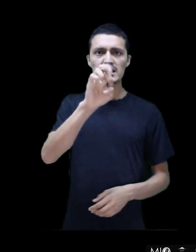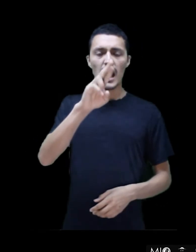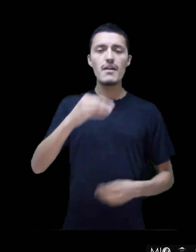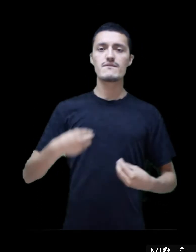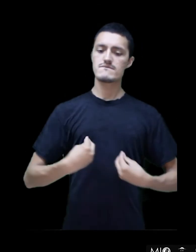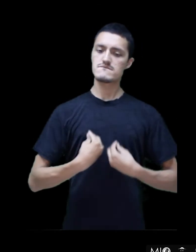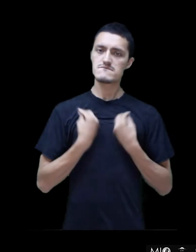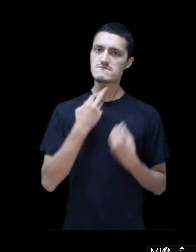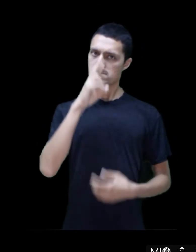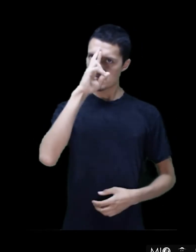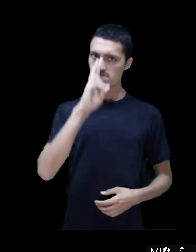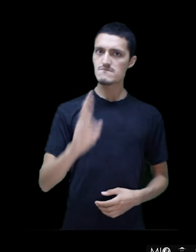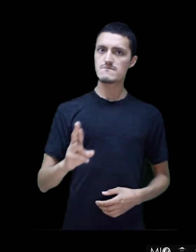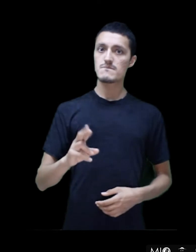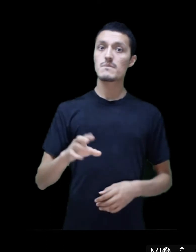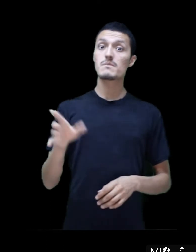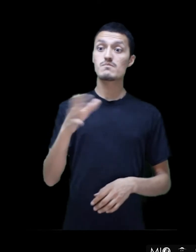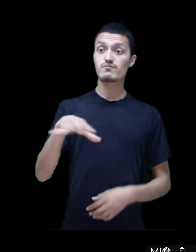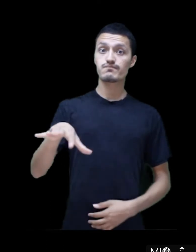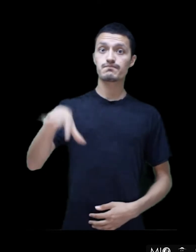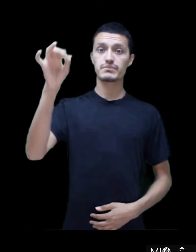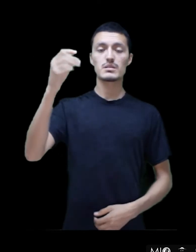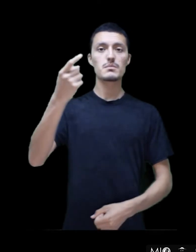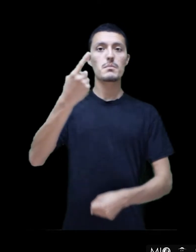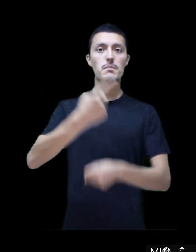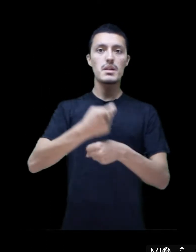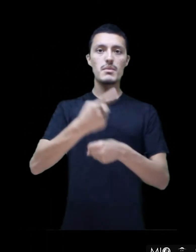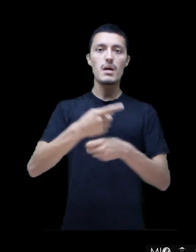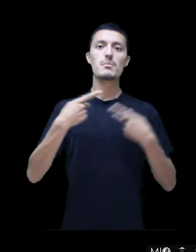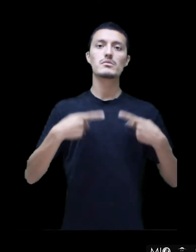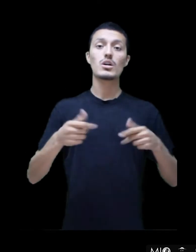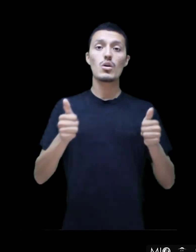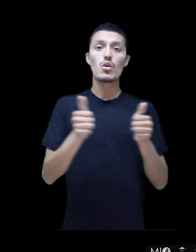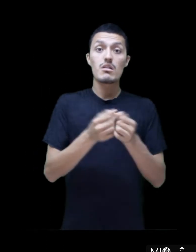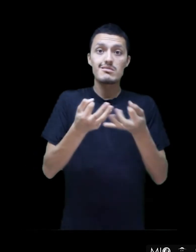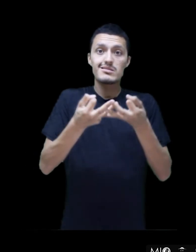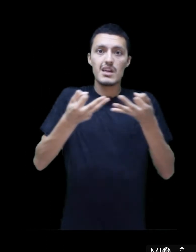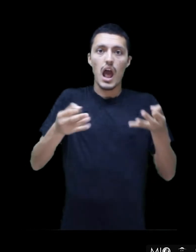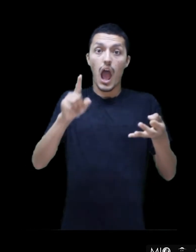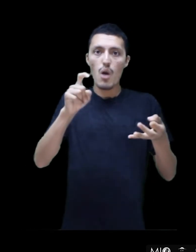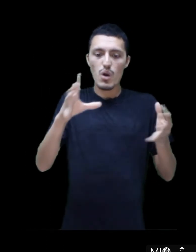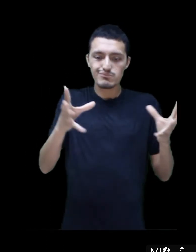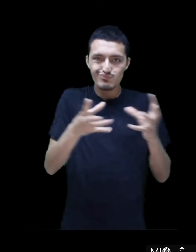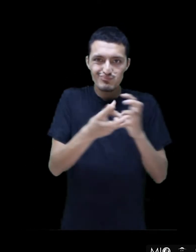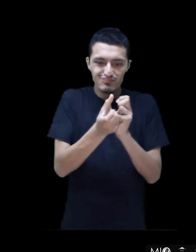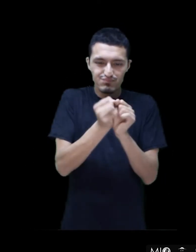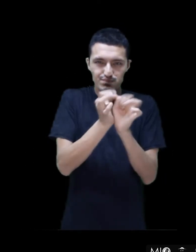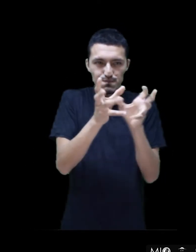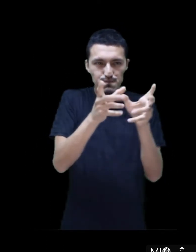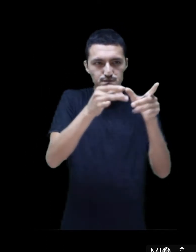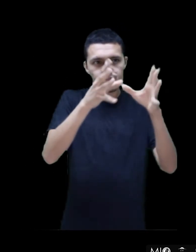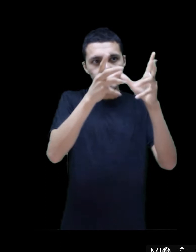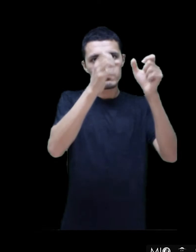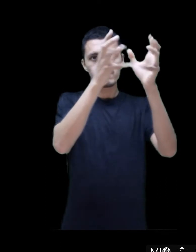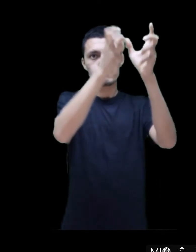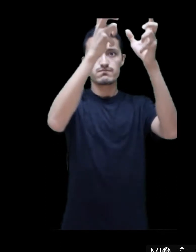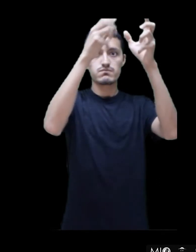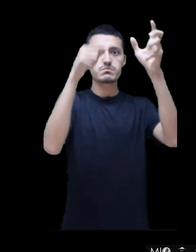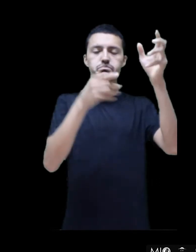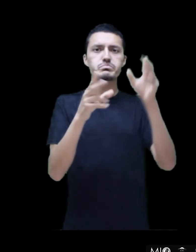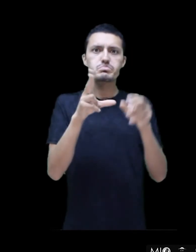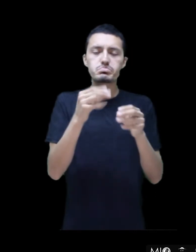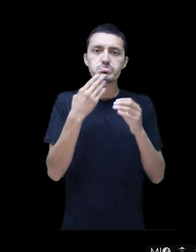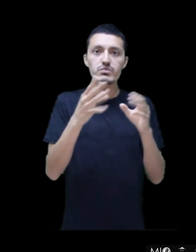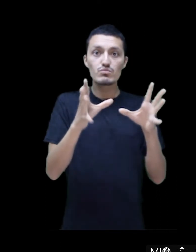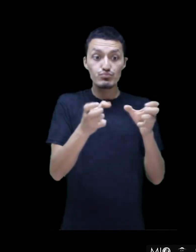respetuosos. Entonces crearon a la primera persona con lodo, pero vieron que aquello no estaba bien, porque